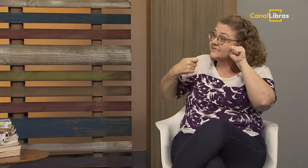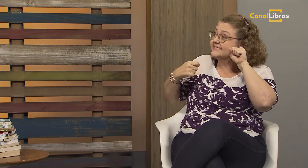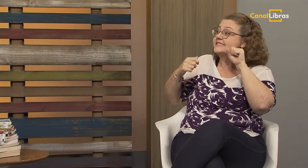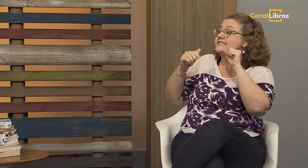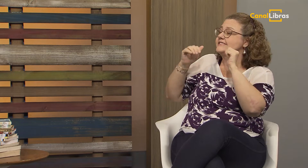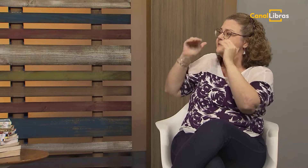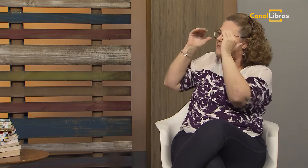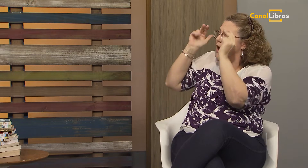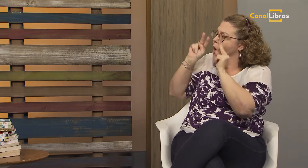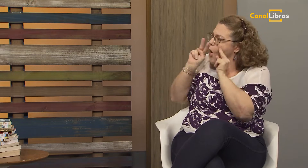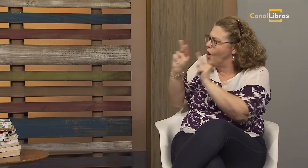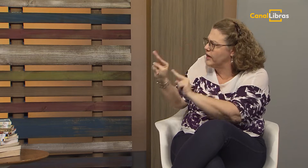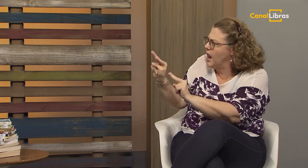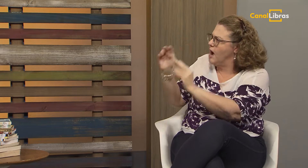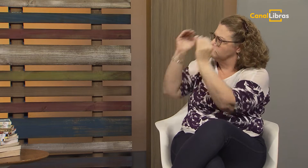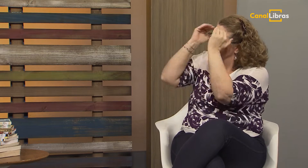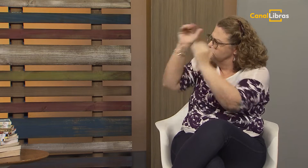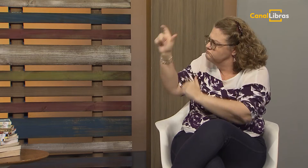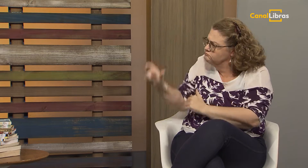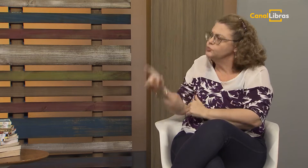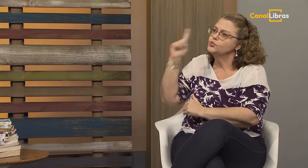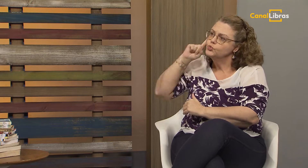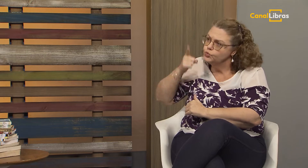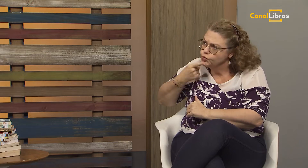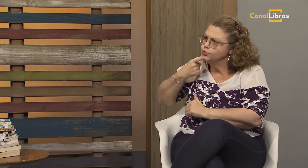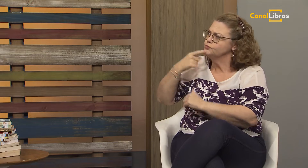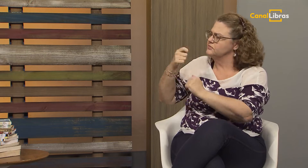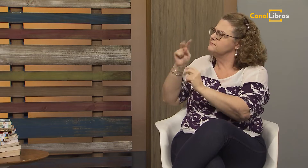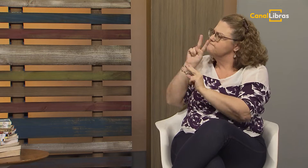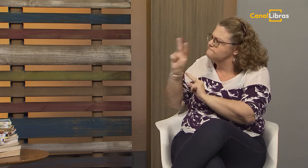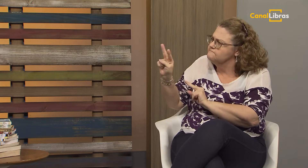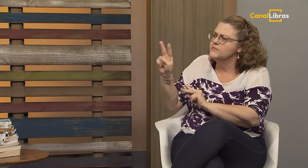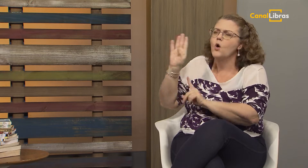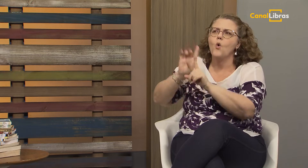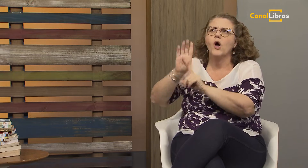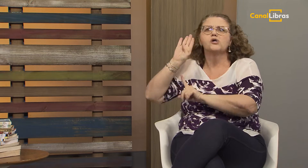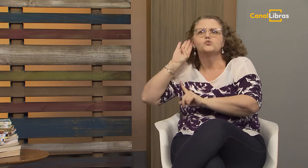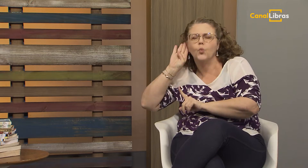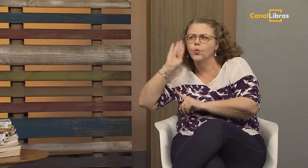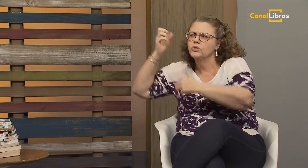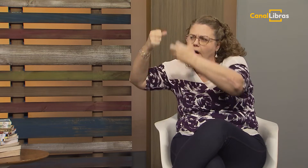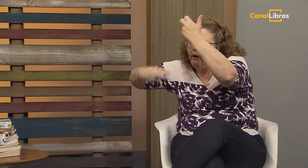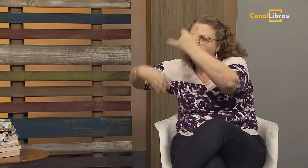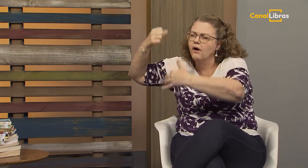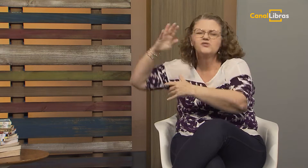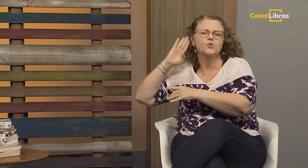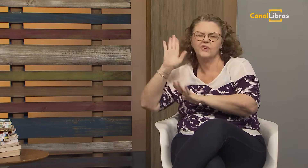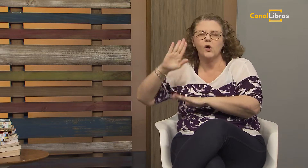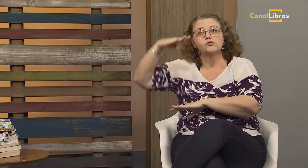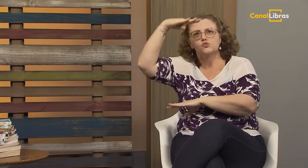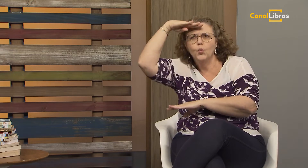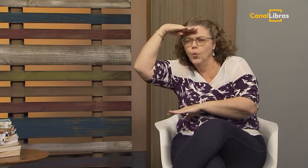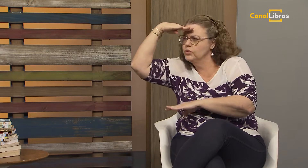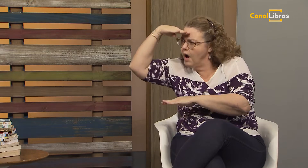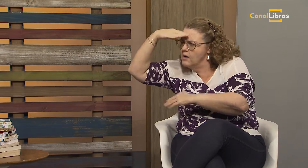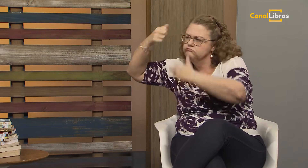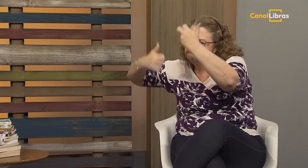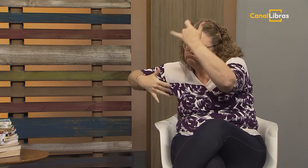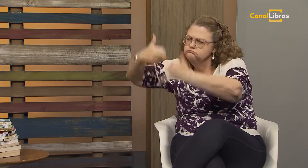diferentes contextos. Então, no processo de produção, o ouvinte precisa enxergar e respeitar o surdo e dar o respectivo lugar de fala